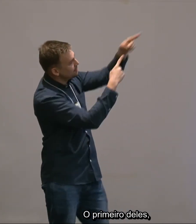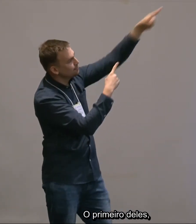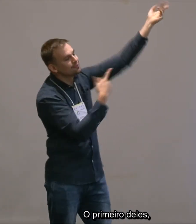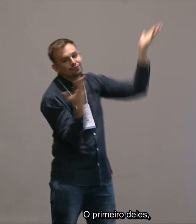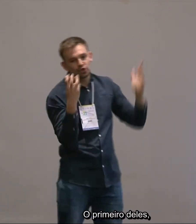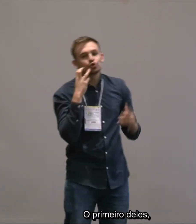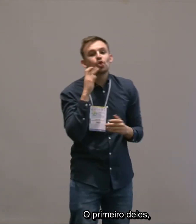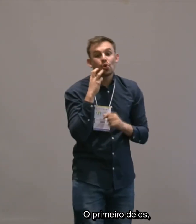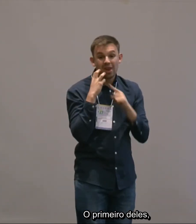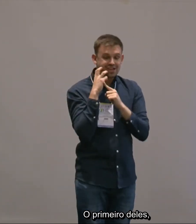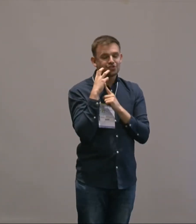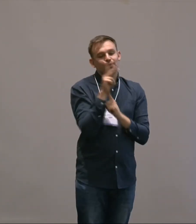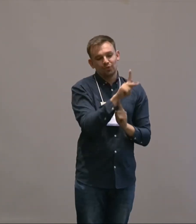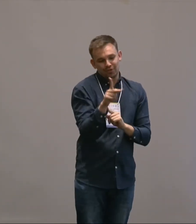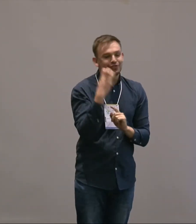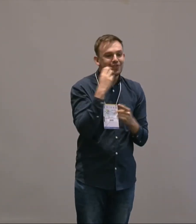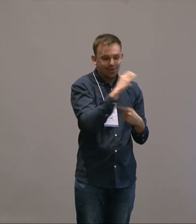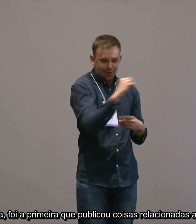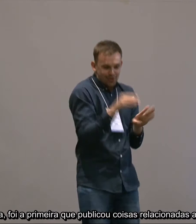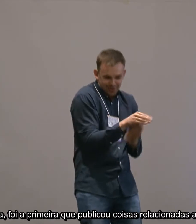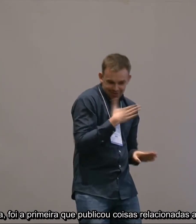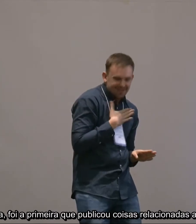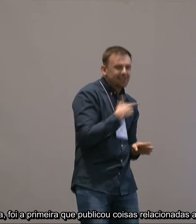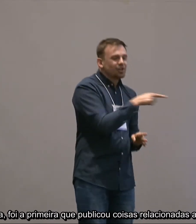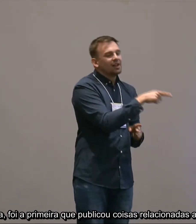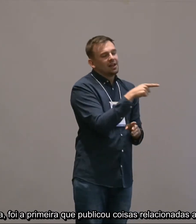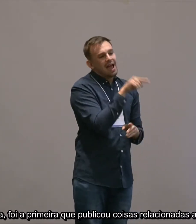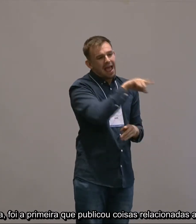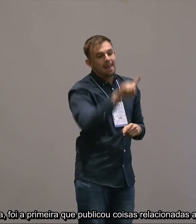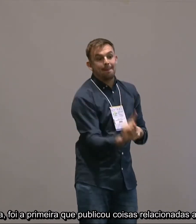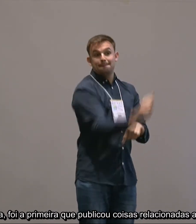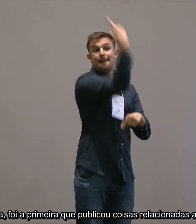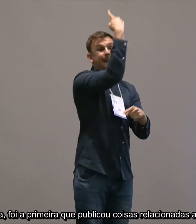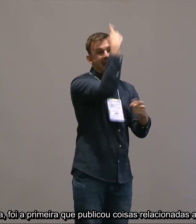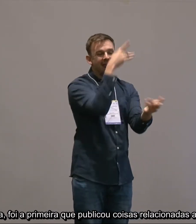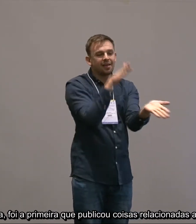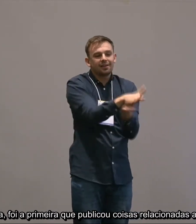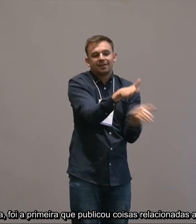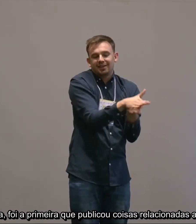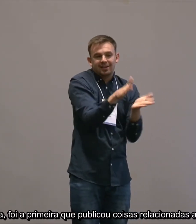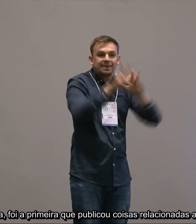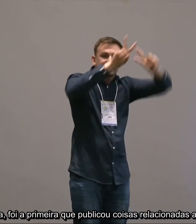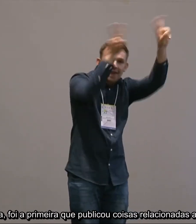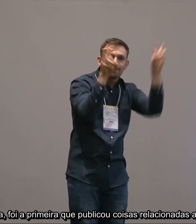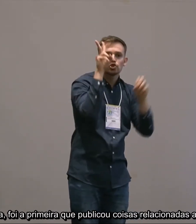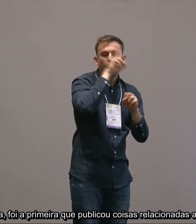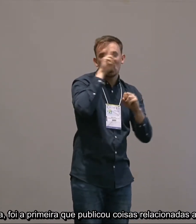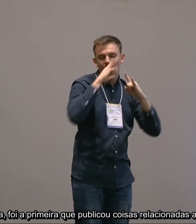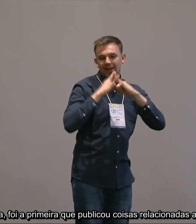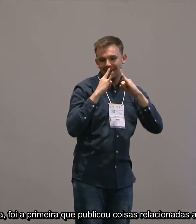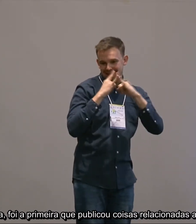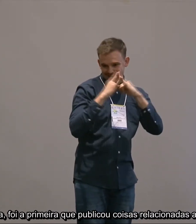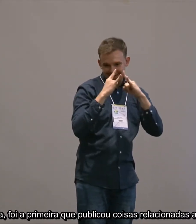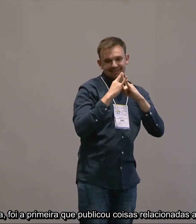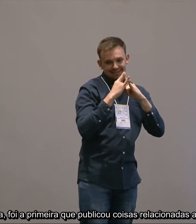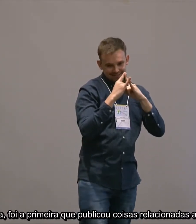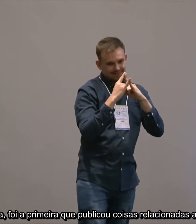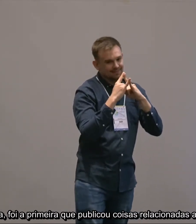primeiro deles a rocha foi a primeira que publicou coisas